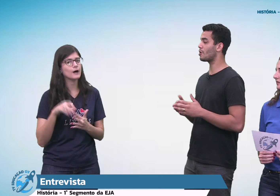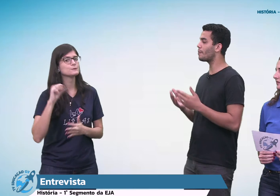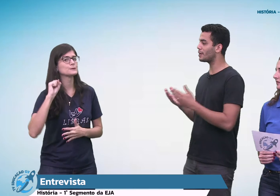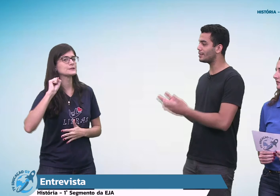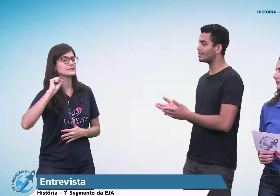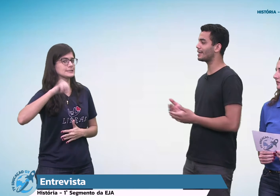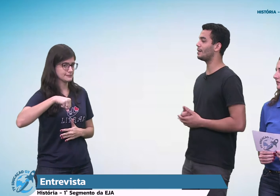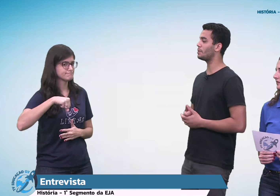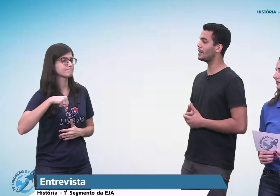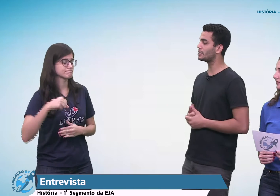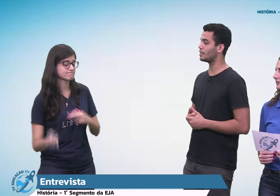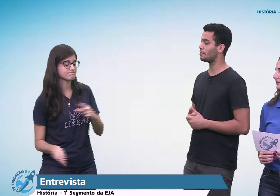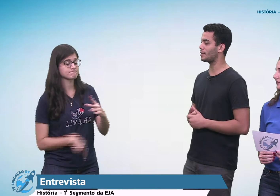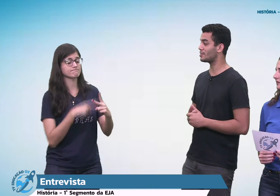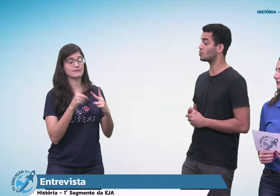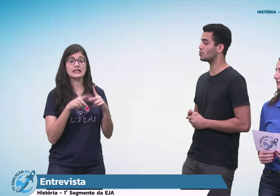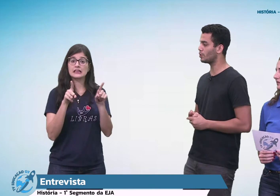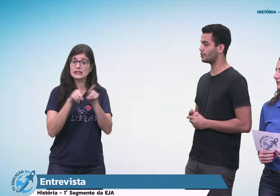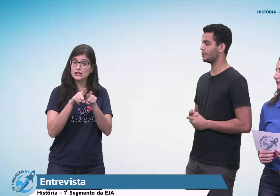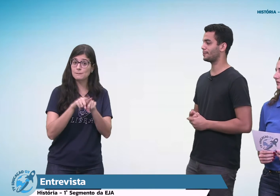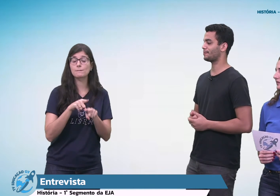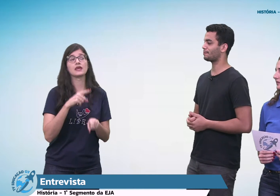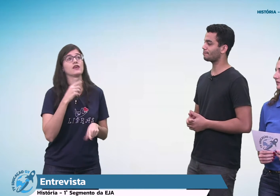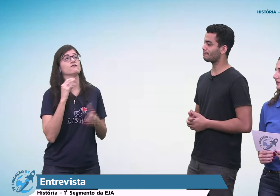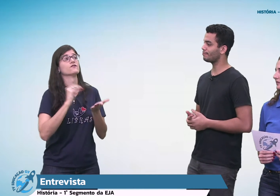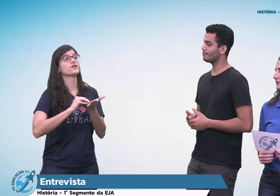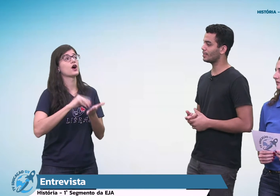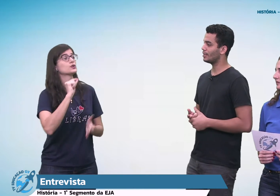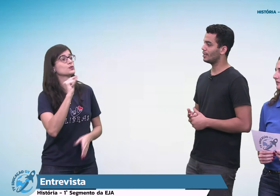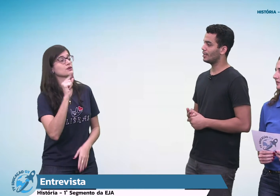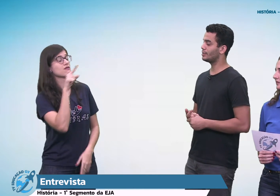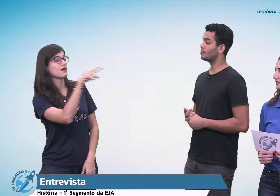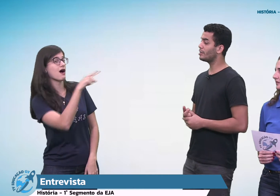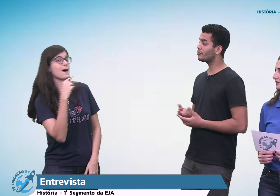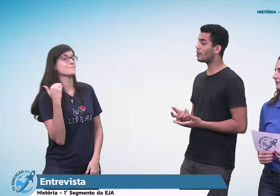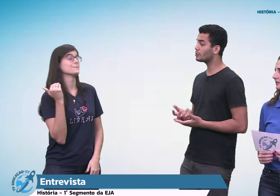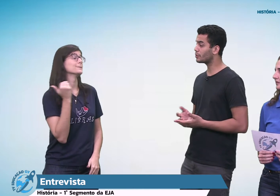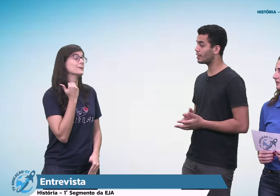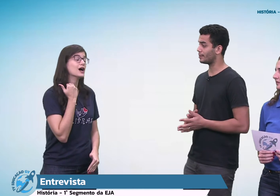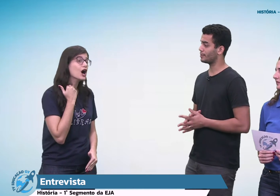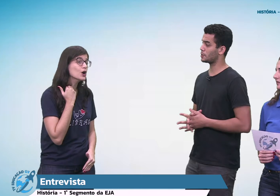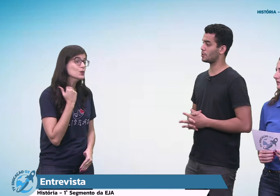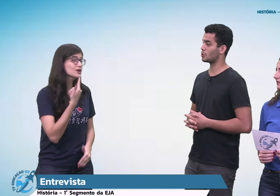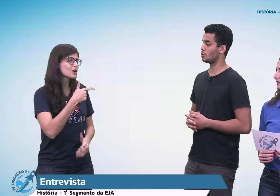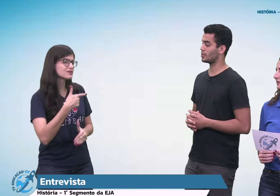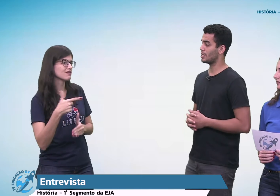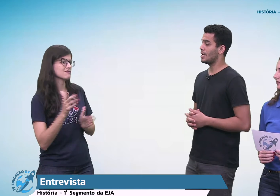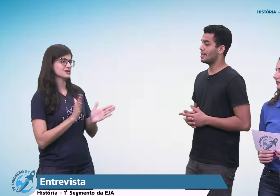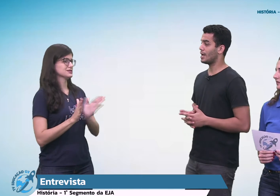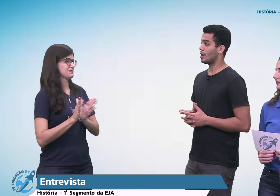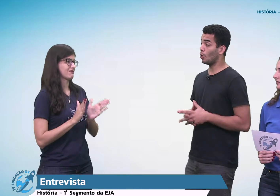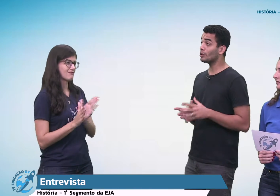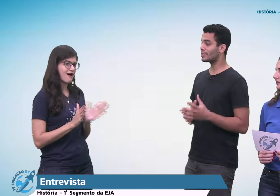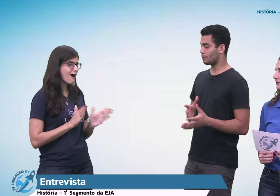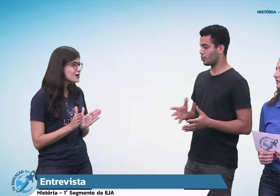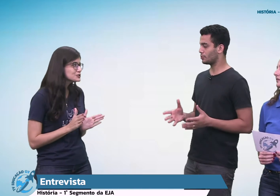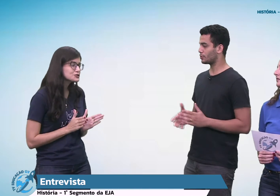própria ali daquele ambiente que ele precisou. E também falta o quê das pessoas? Outro ponto que não